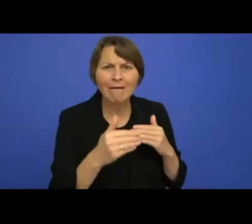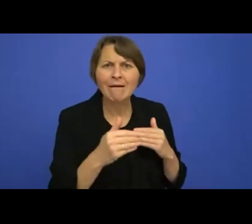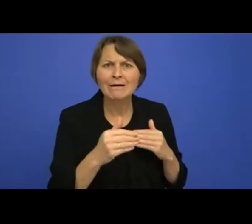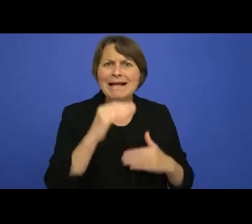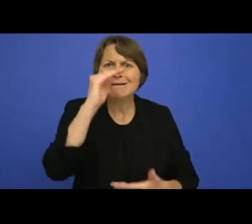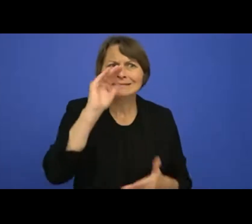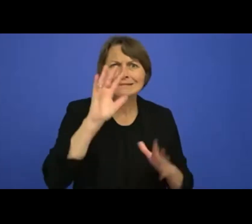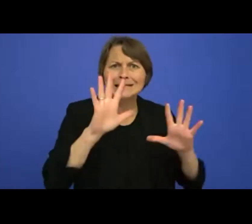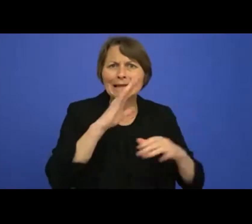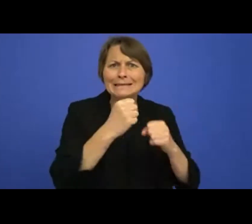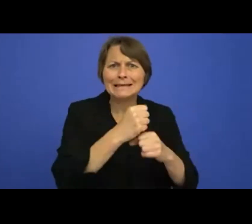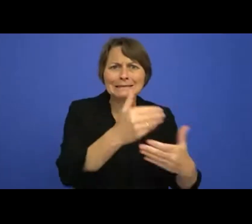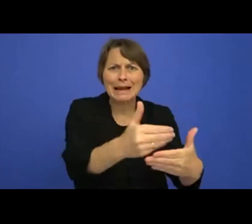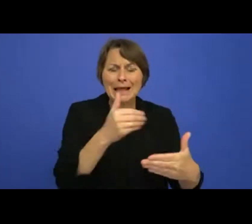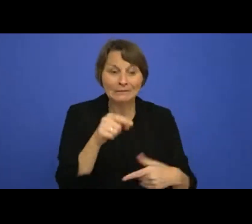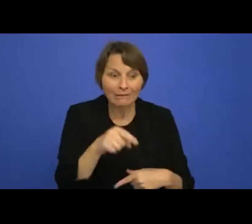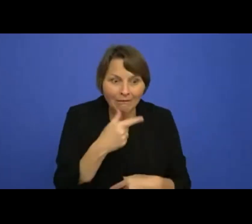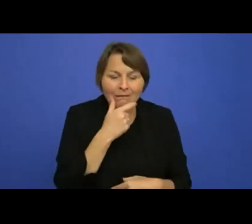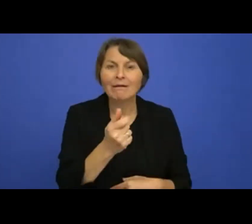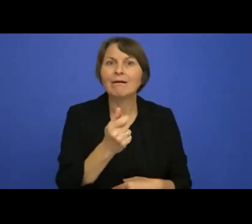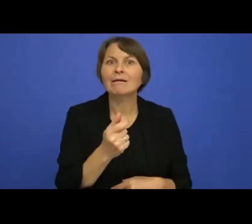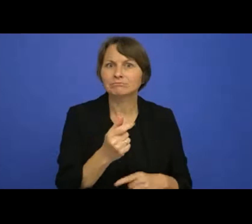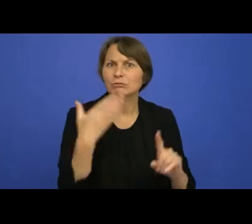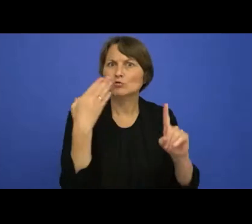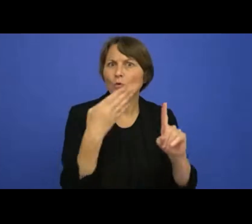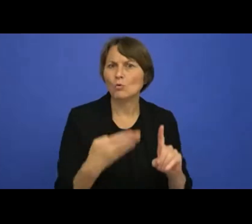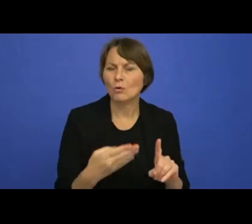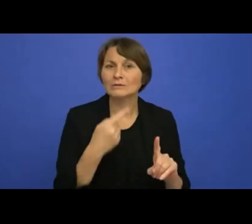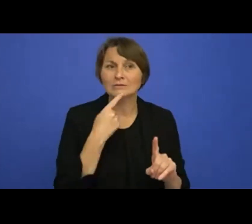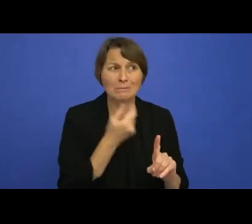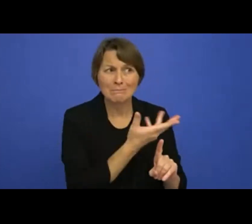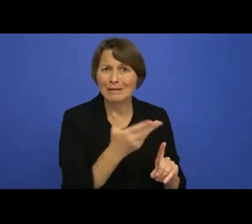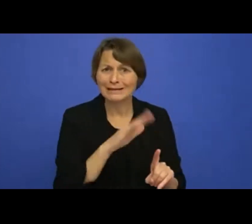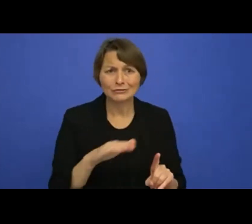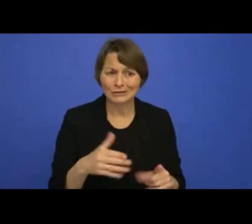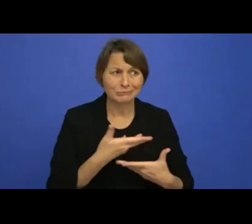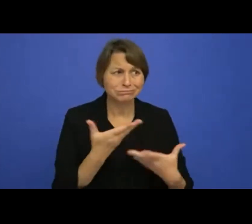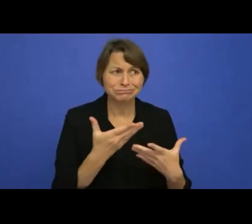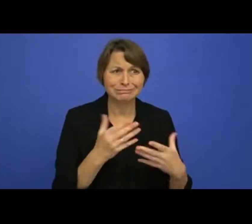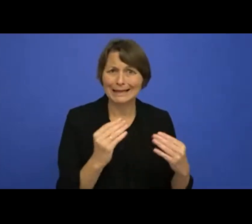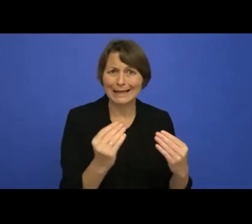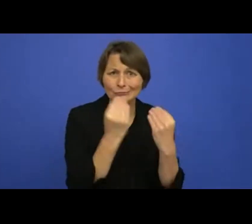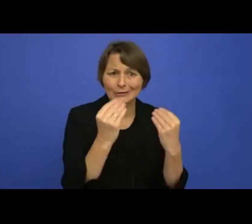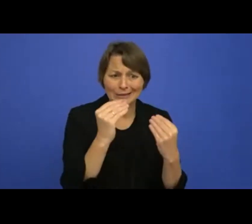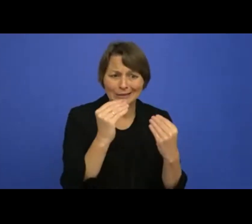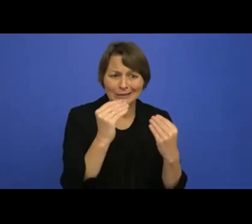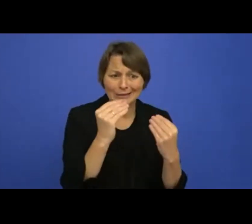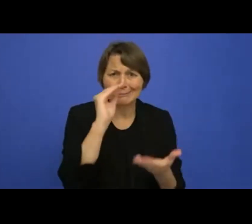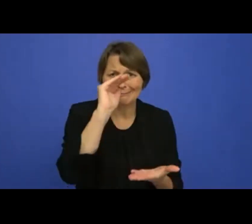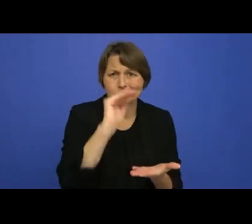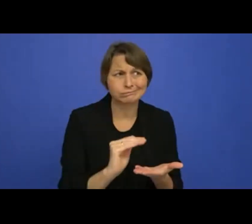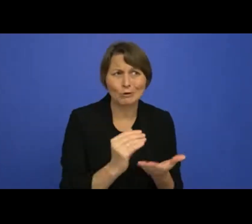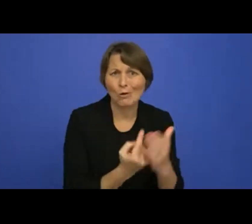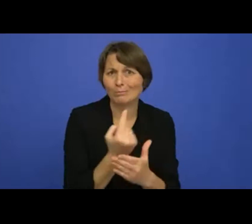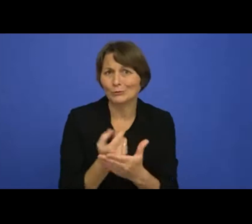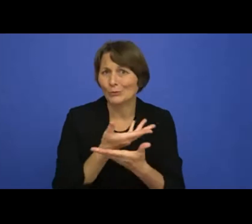à 10 ans de 2030 et encore aujourd'hui, beaucoup d'enfants n'ont pas accès à une éducation